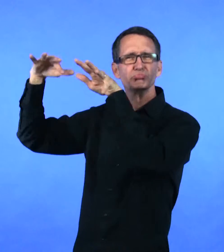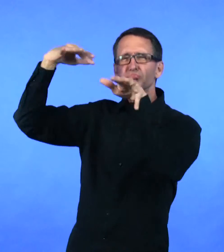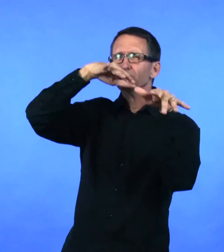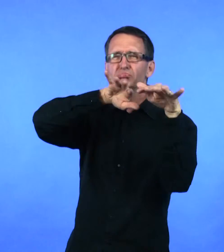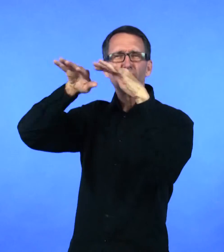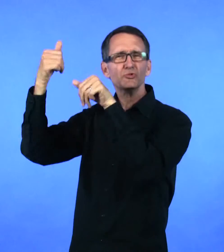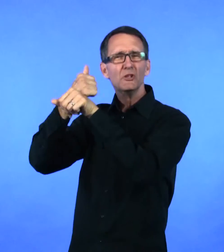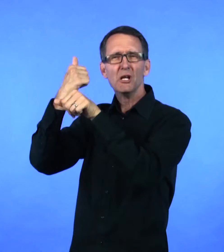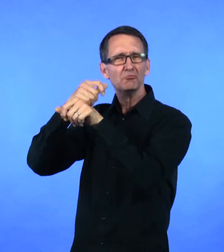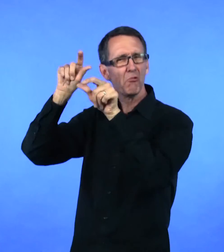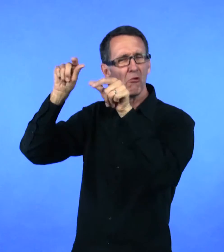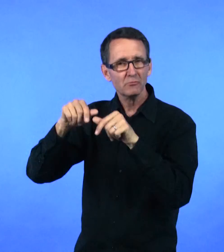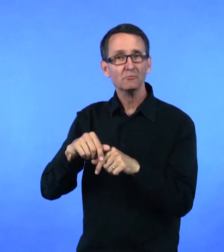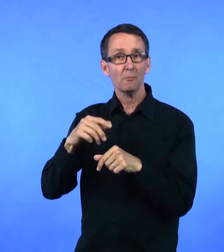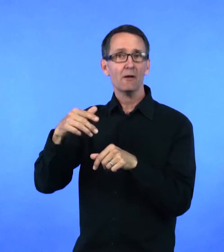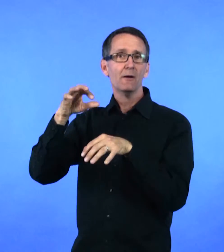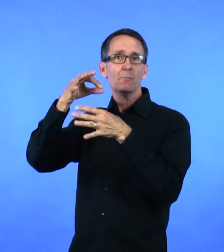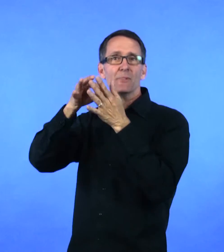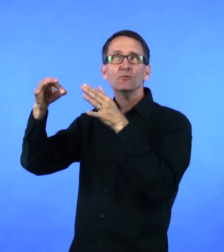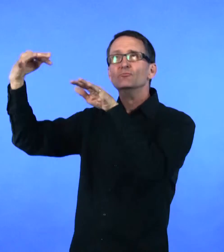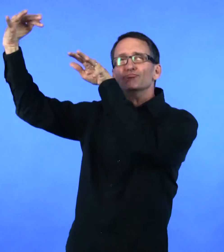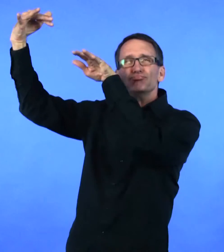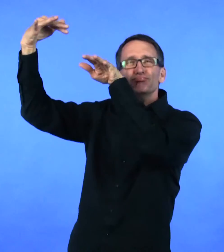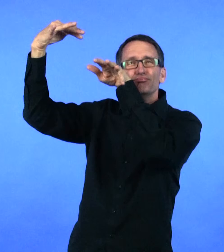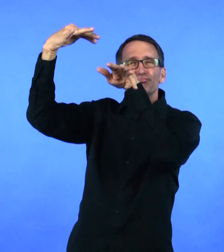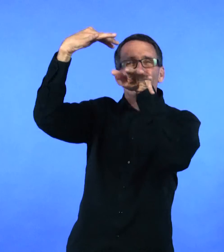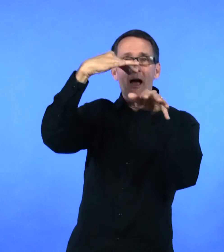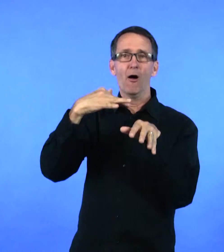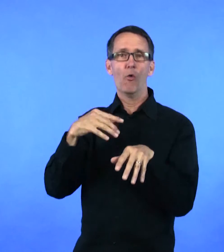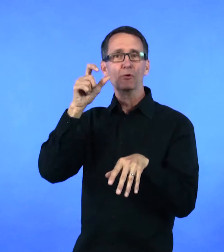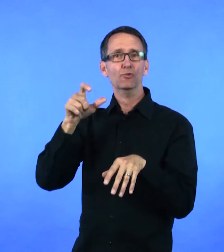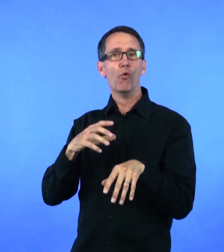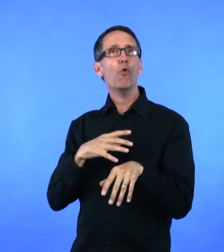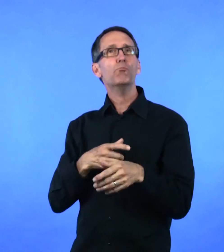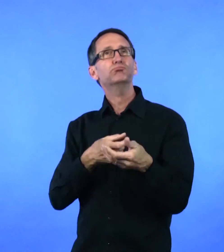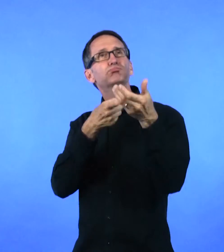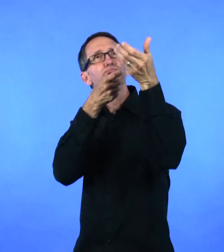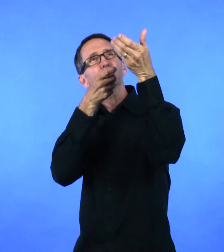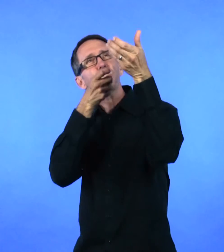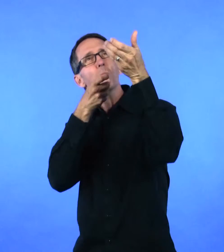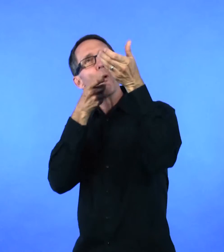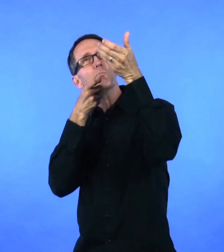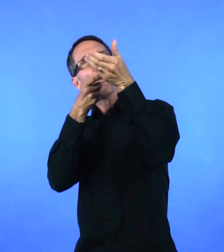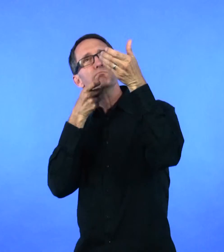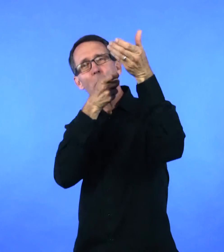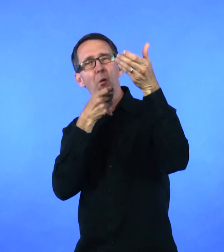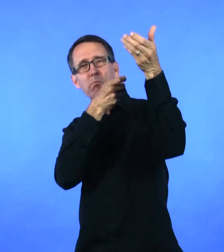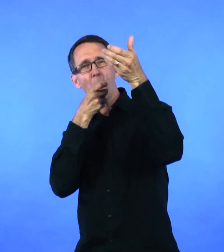année au passage de ces vols compactes d'oiseau les chasseurs tiraient dans le tas et abattait énormément